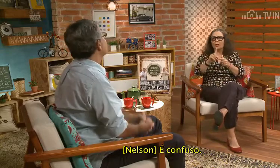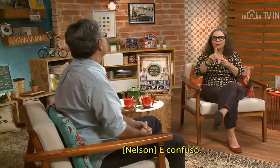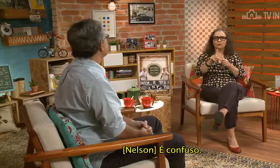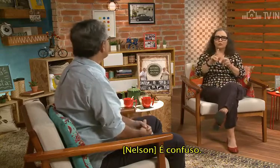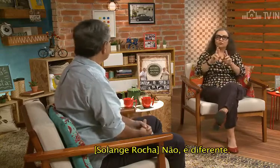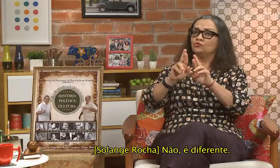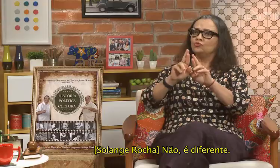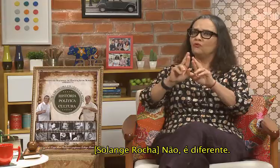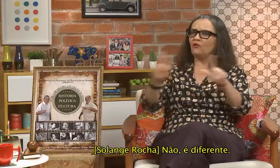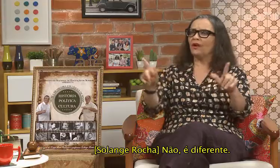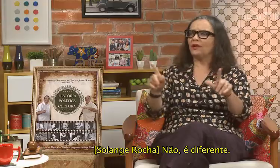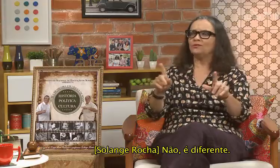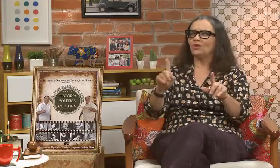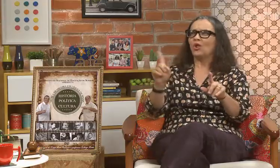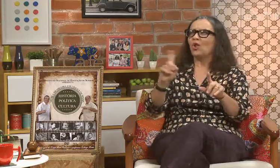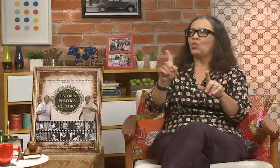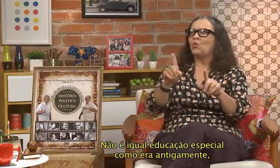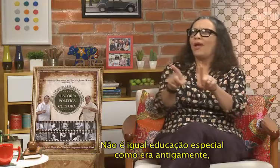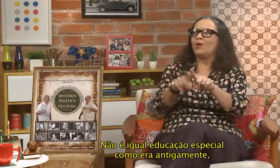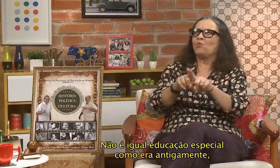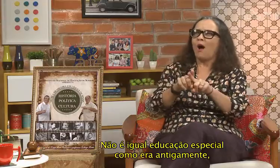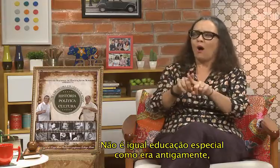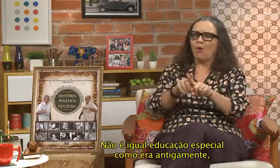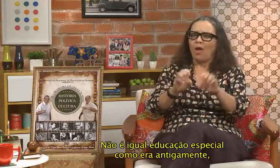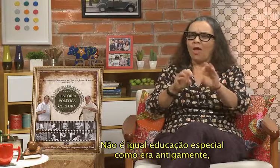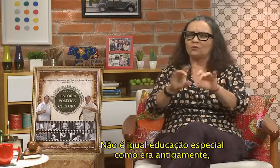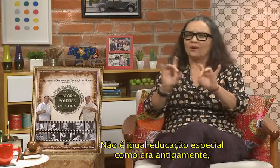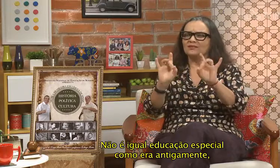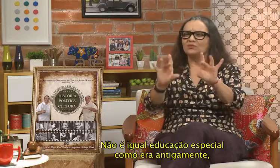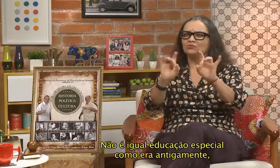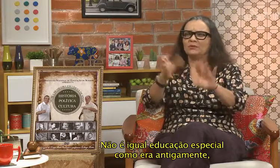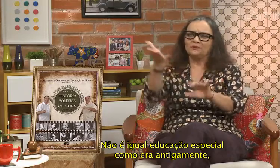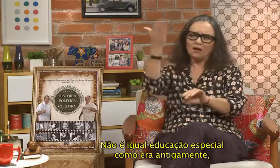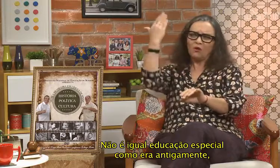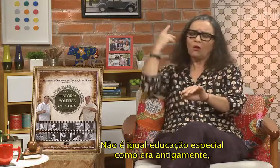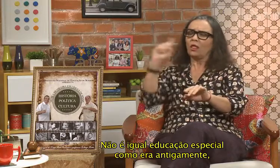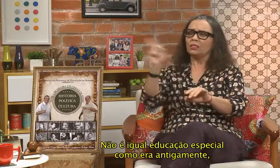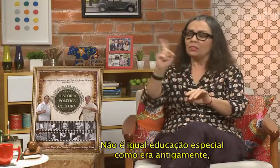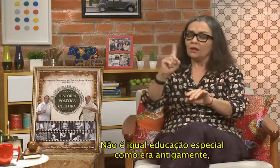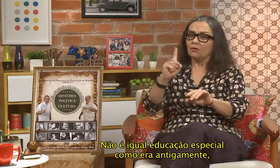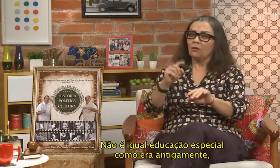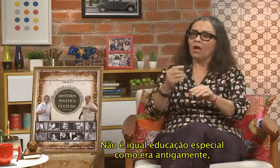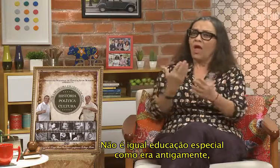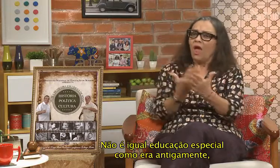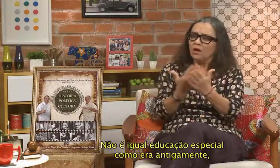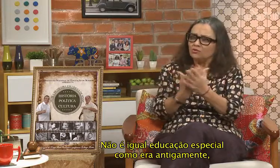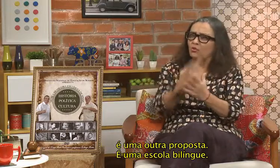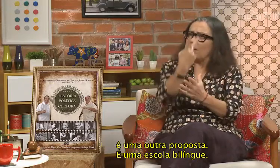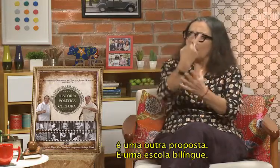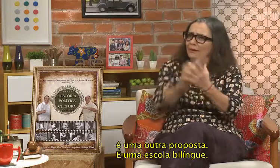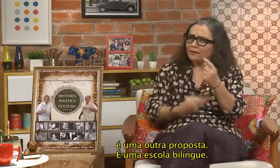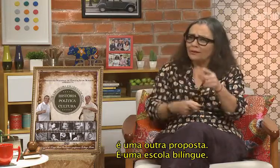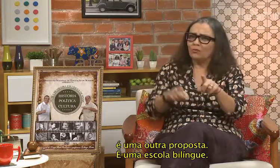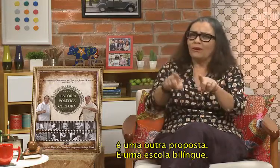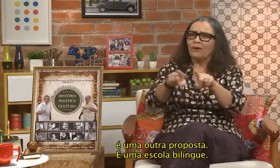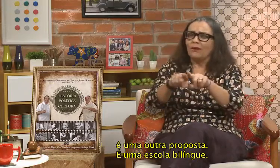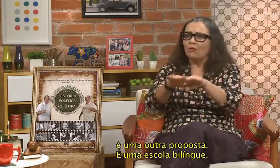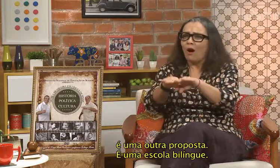É confuso. Não, é diferente. Não é igual a educação especial como era antigamente. É uma outra proposta. uma escola